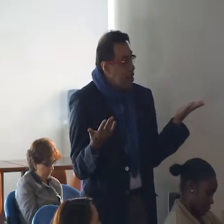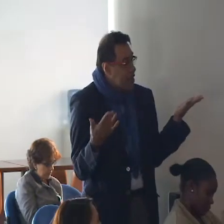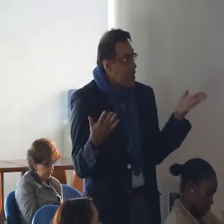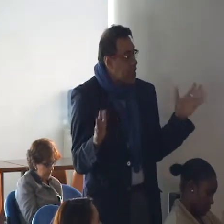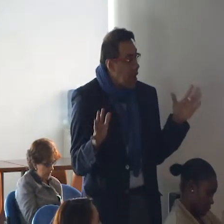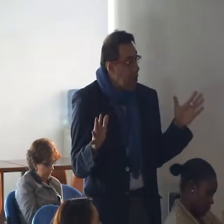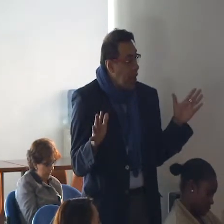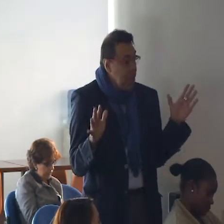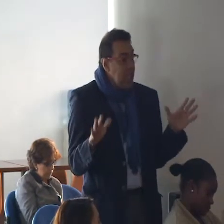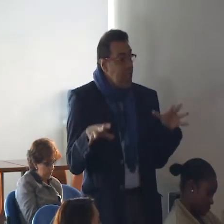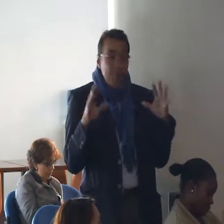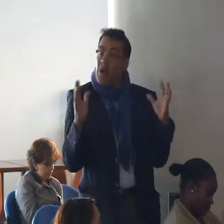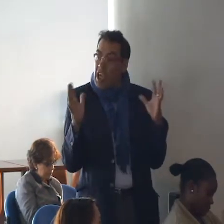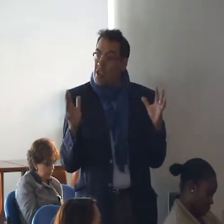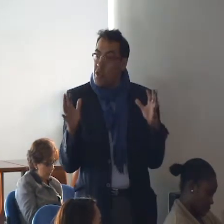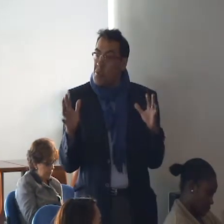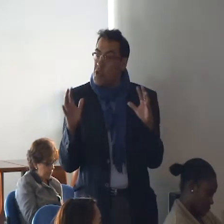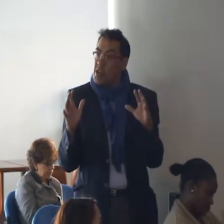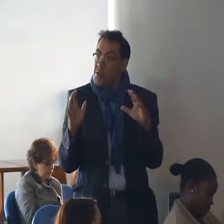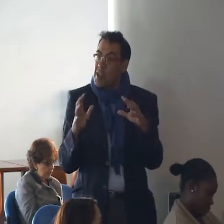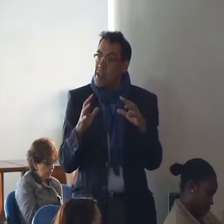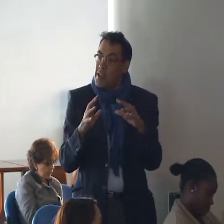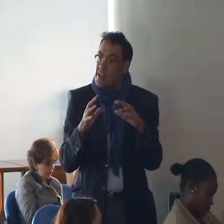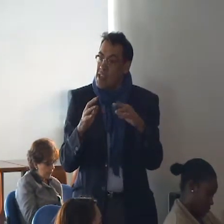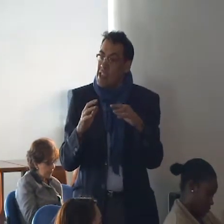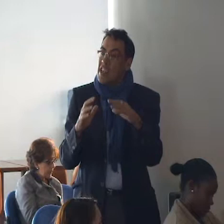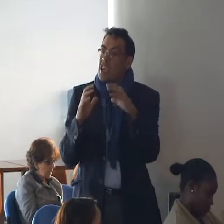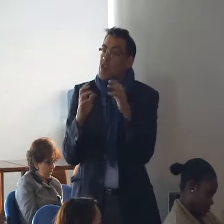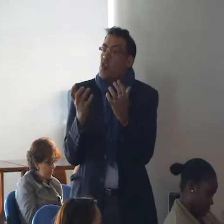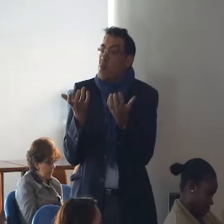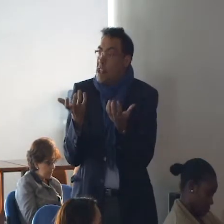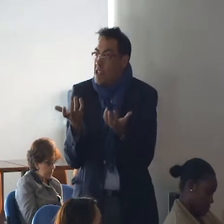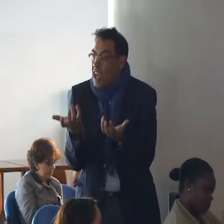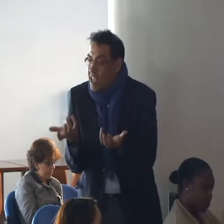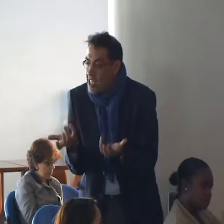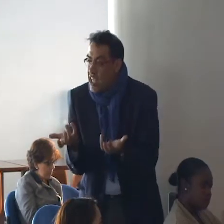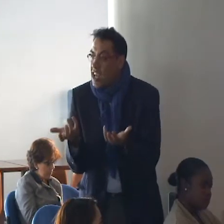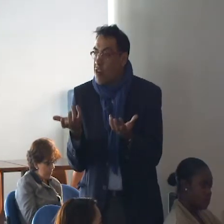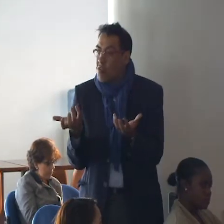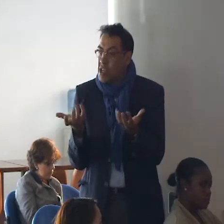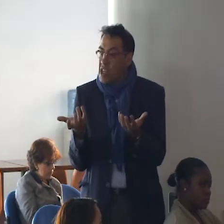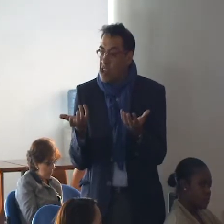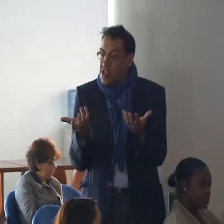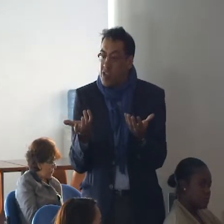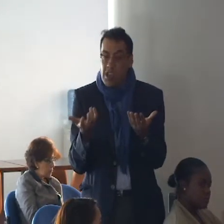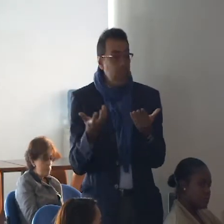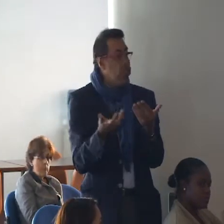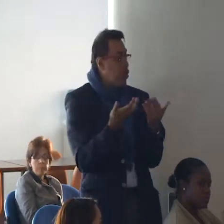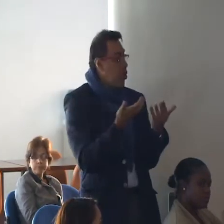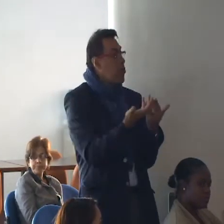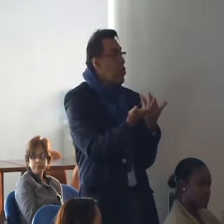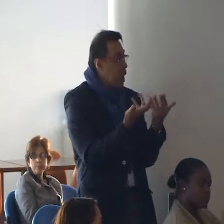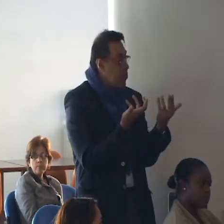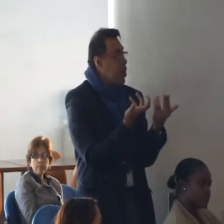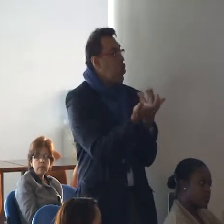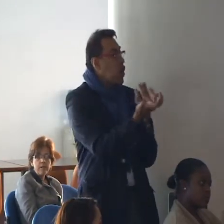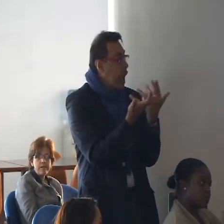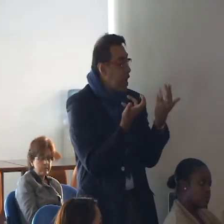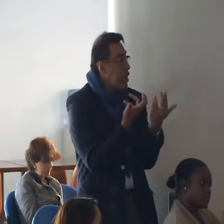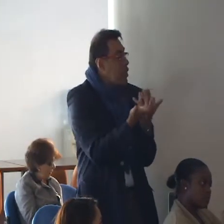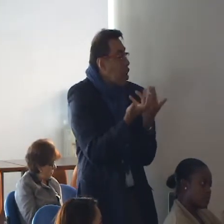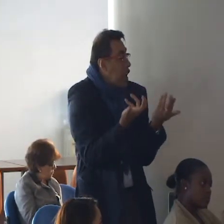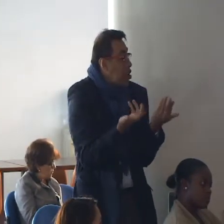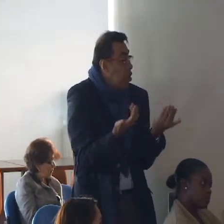tengo nada que ver con el sistema, y por eso muchas veces se instrumentaliza la comunicación y no se vuelve